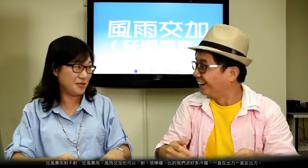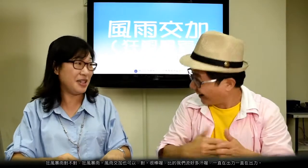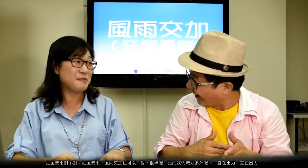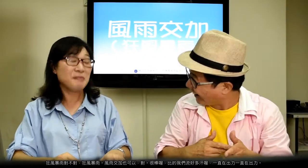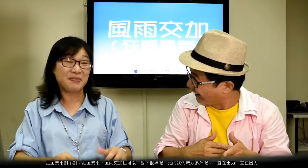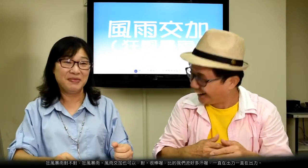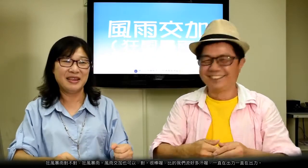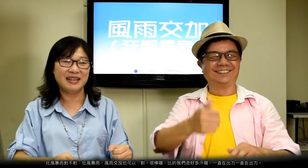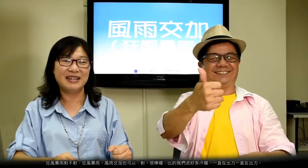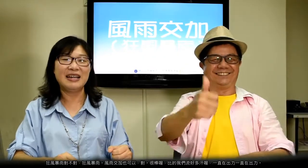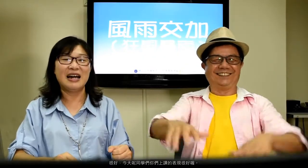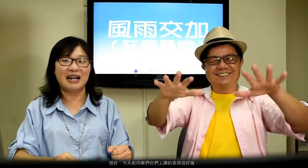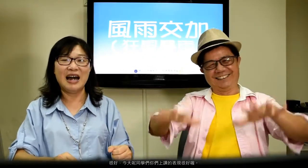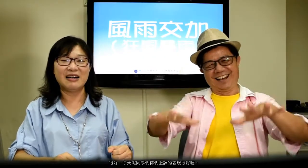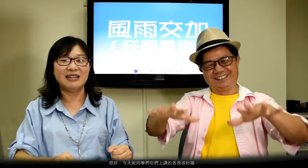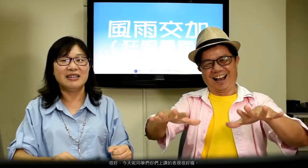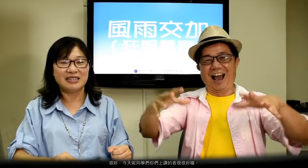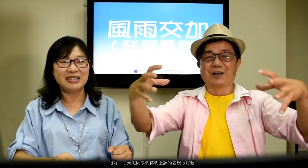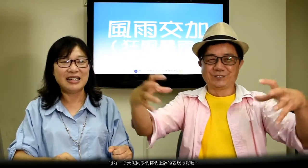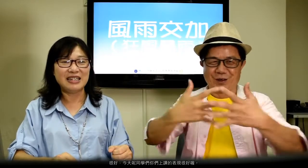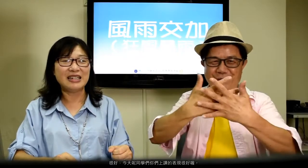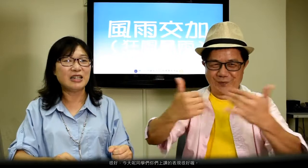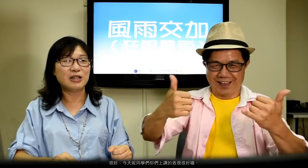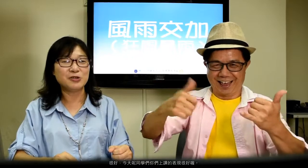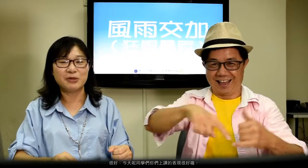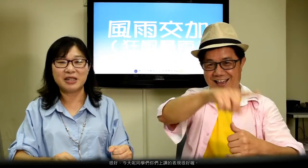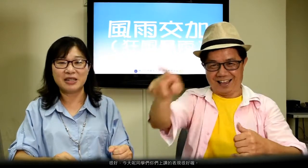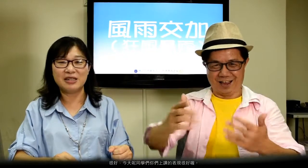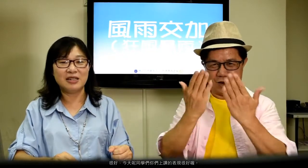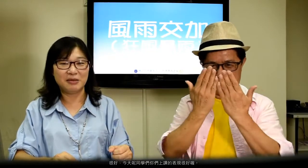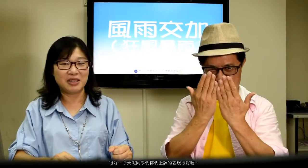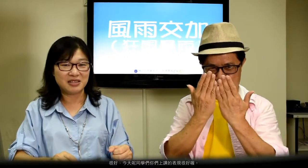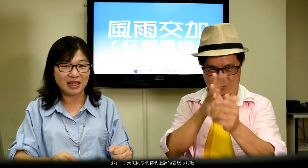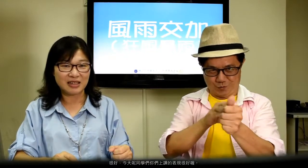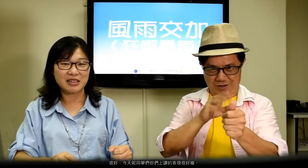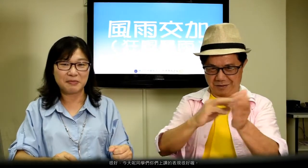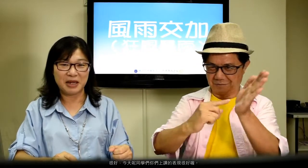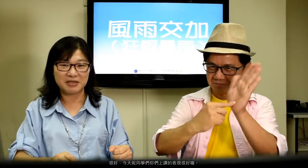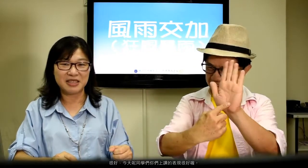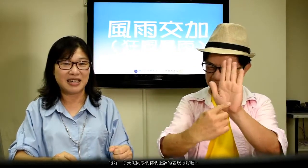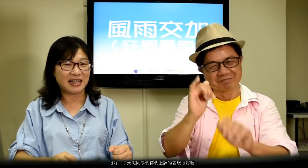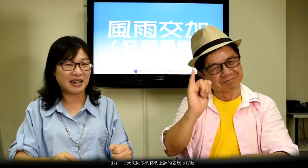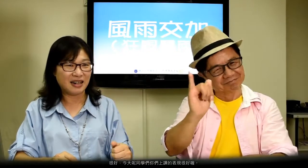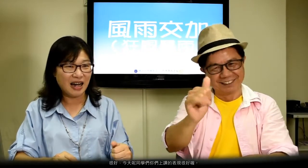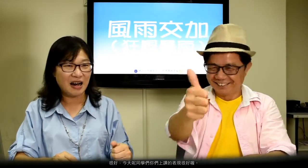力，嗯，很好。今天呢，同学们，你们上课的表现很好